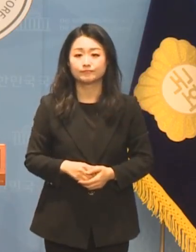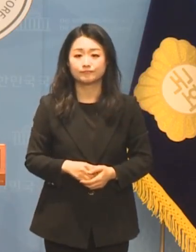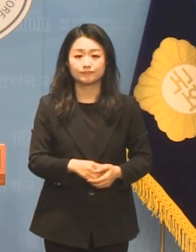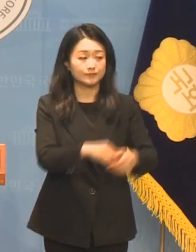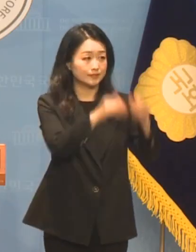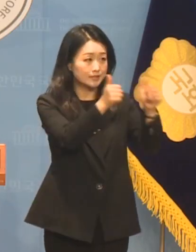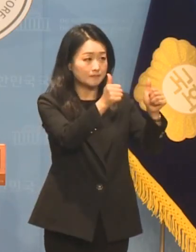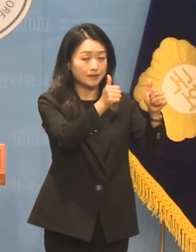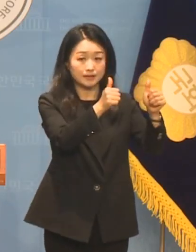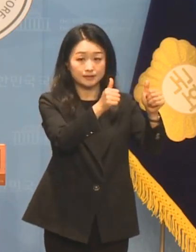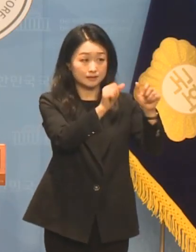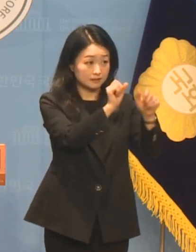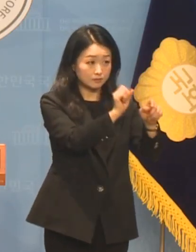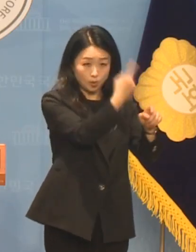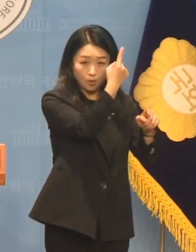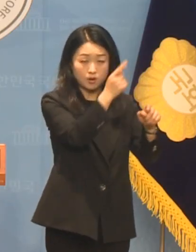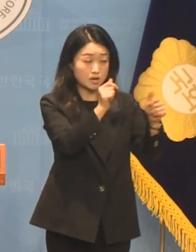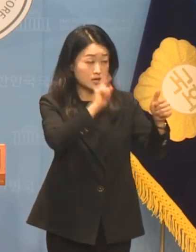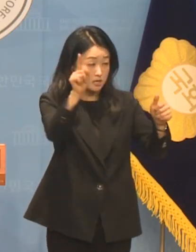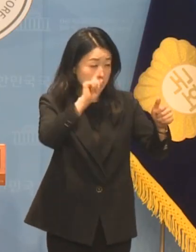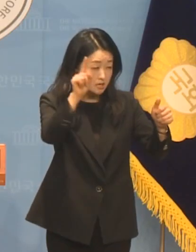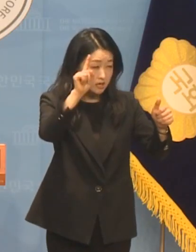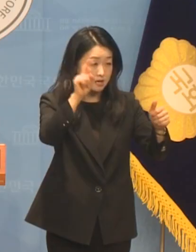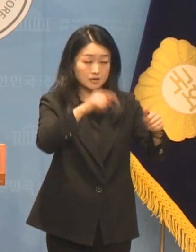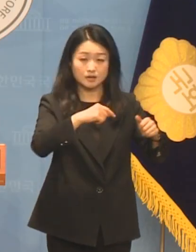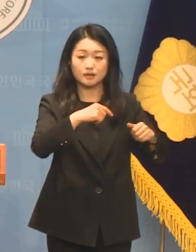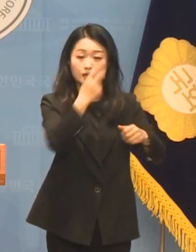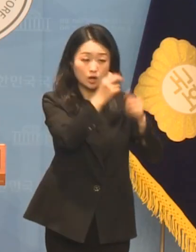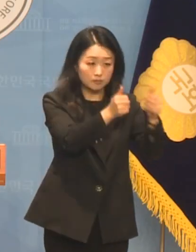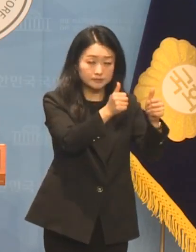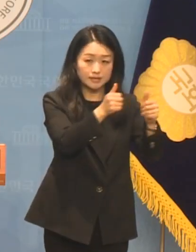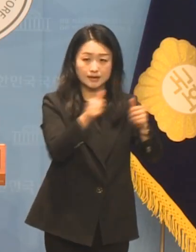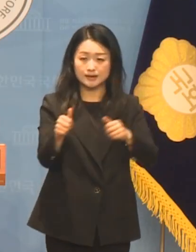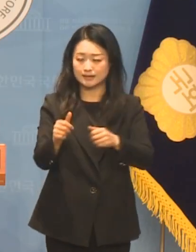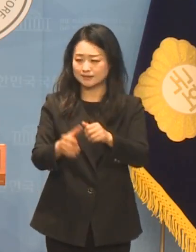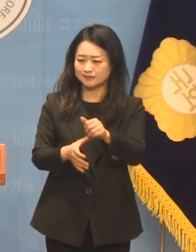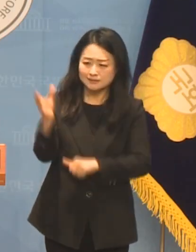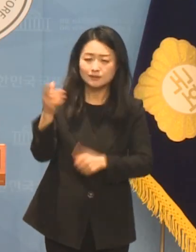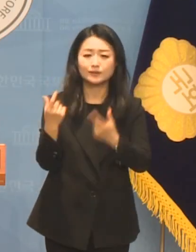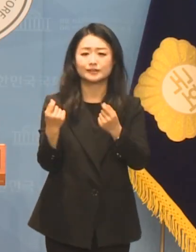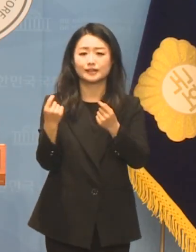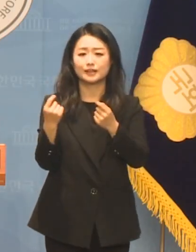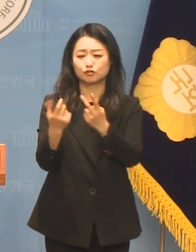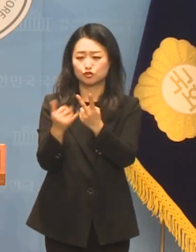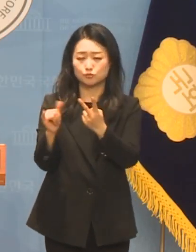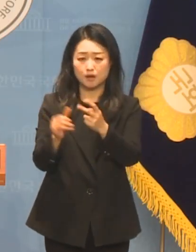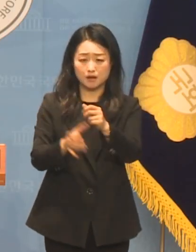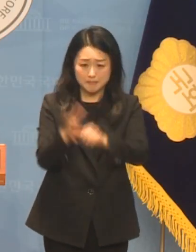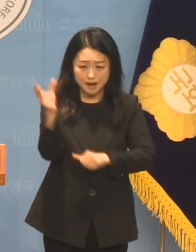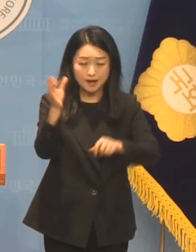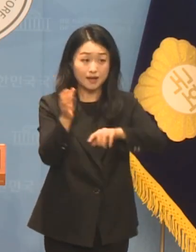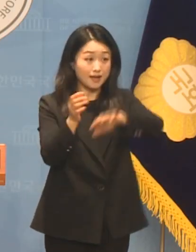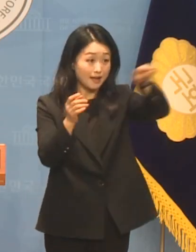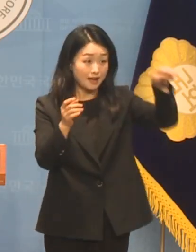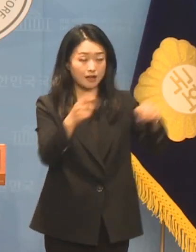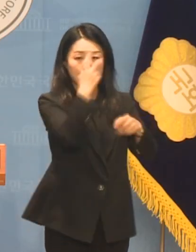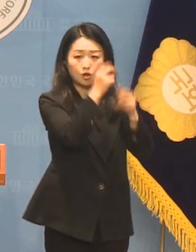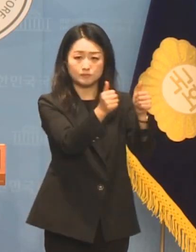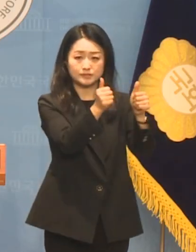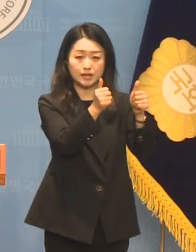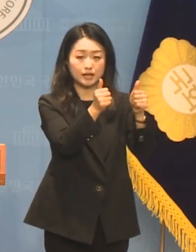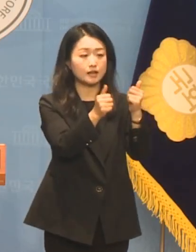사법살인과 다를 바 없는 불법 수사를 진행한 담당 검사와 검찰 수사관들은 모두 형사처벌을 받아야